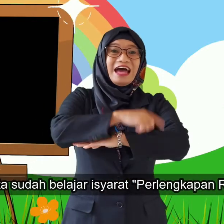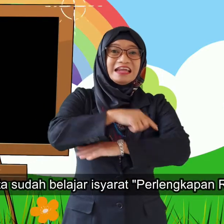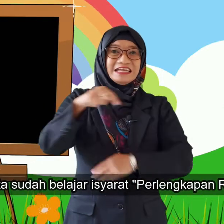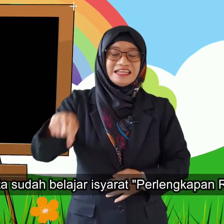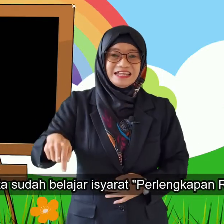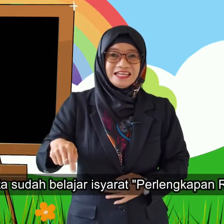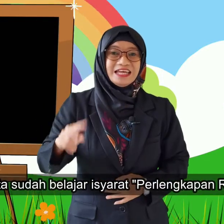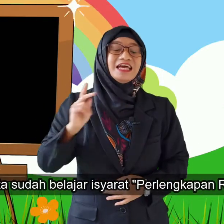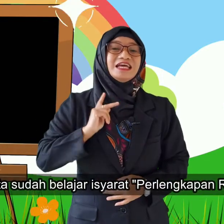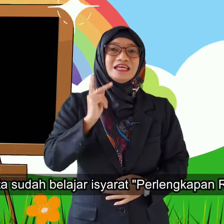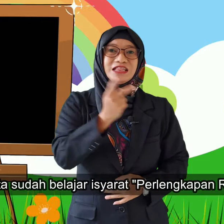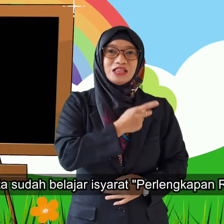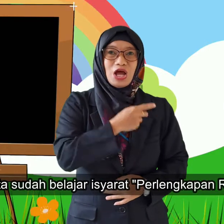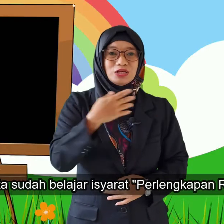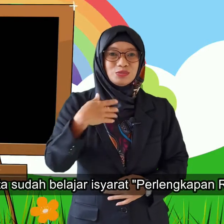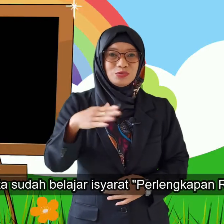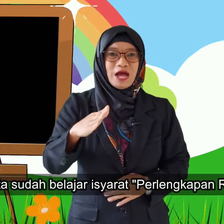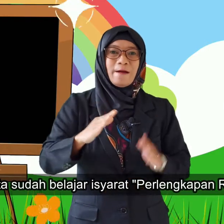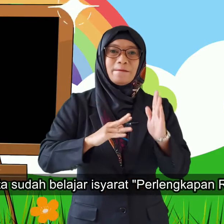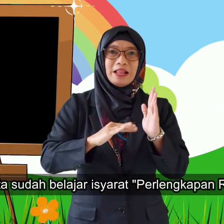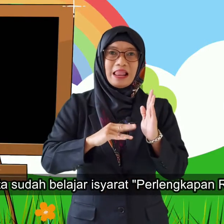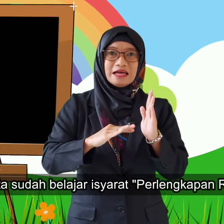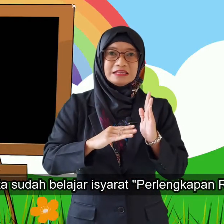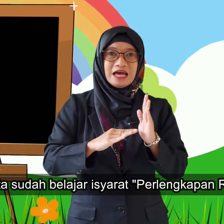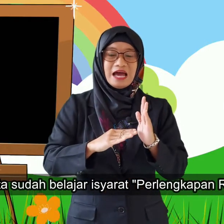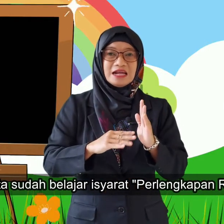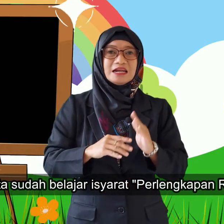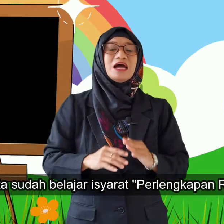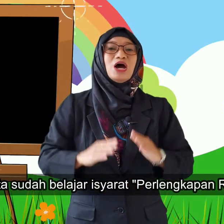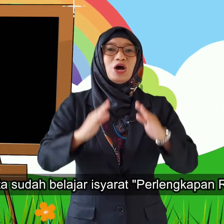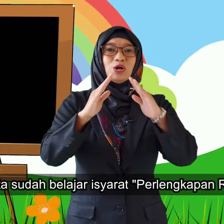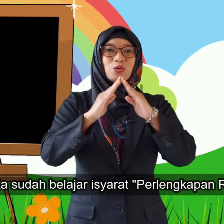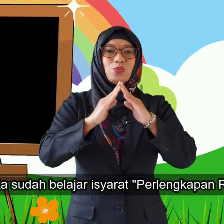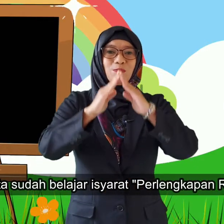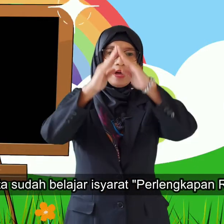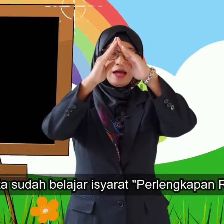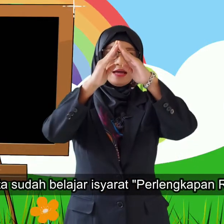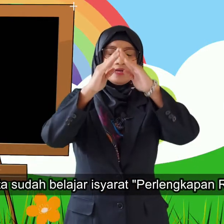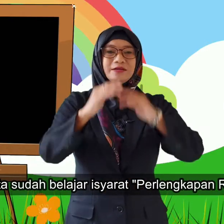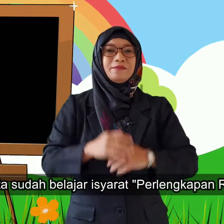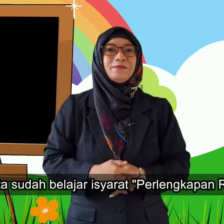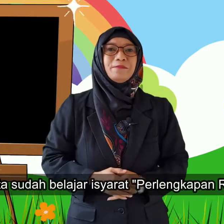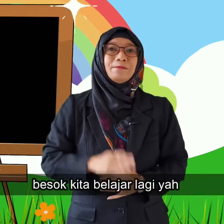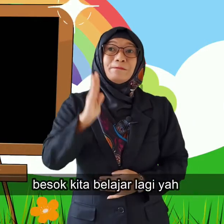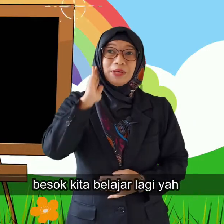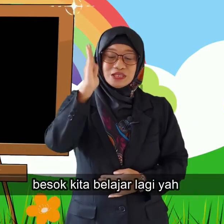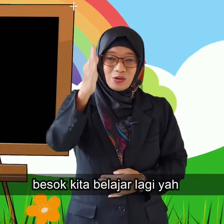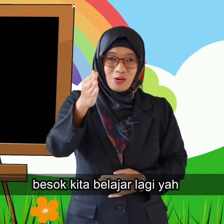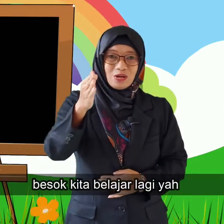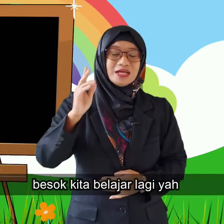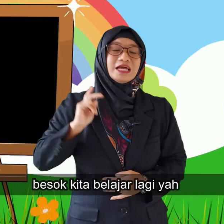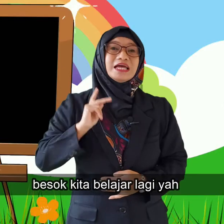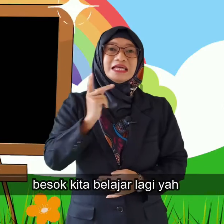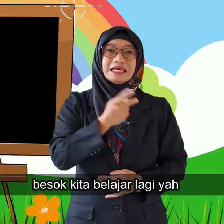Hari ini kita sudah belajar rumah. Besok